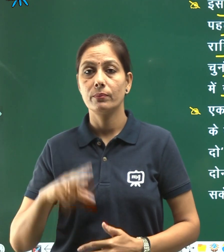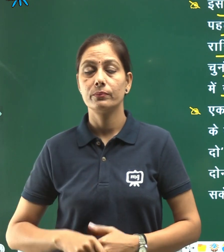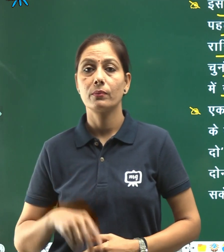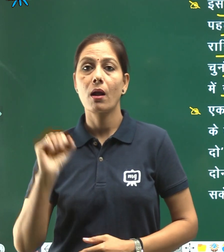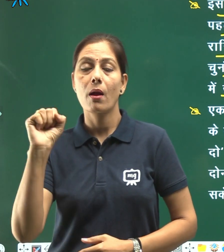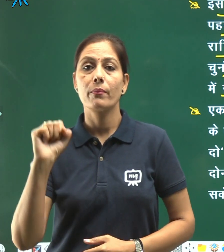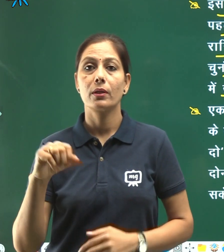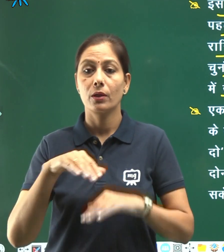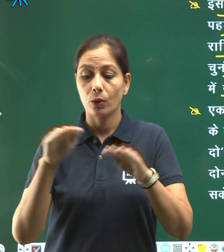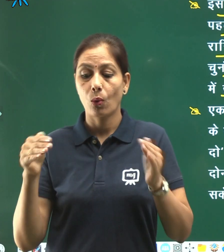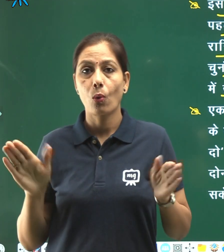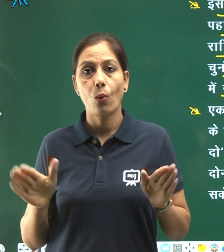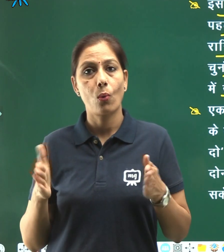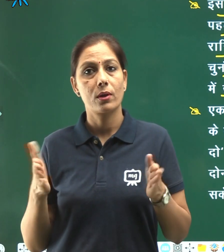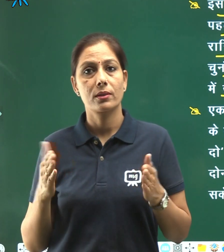अपनी ढोलक के साथ